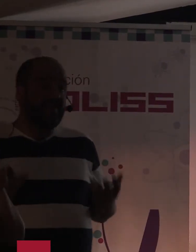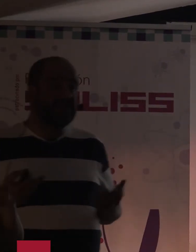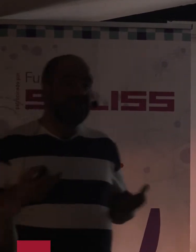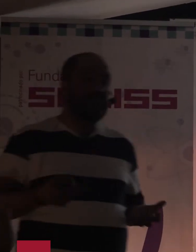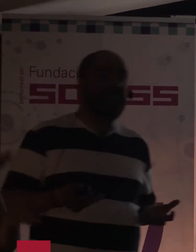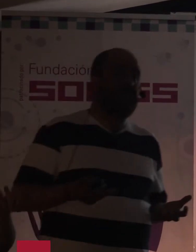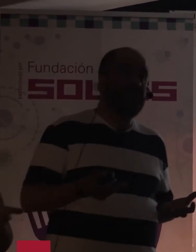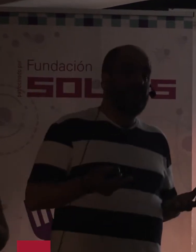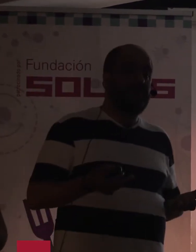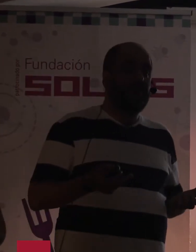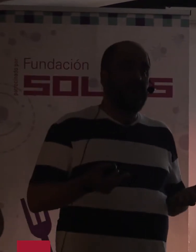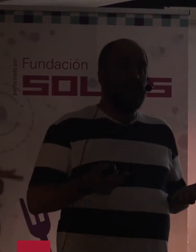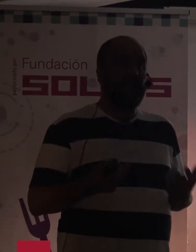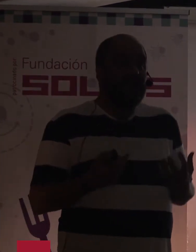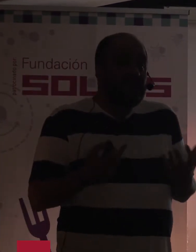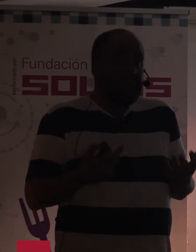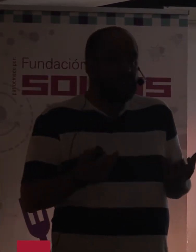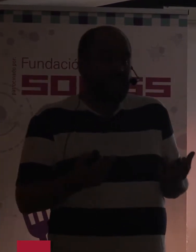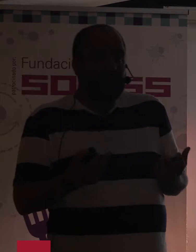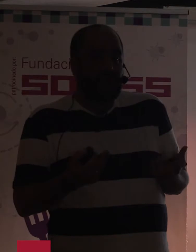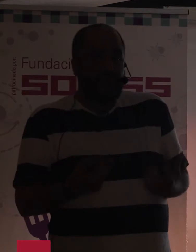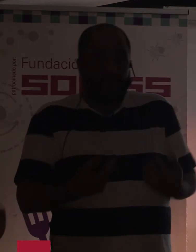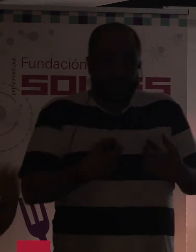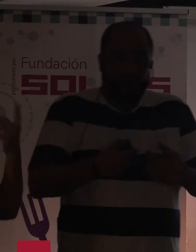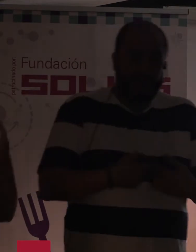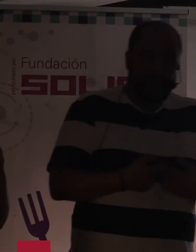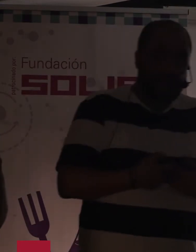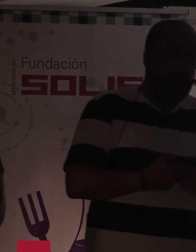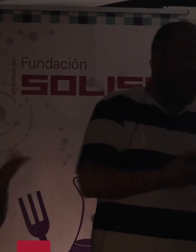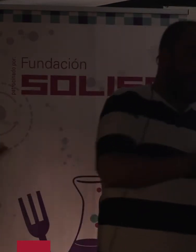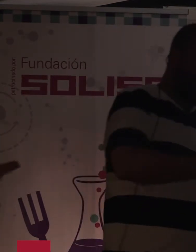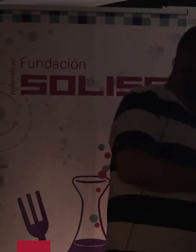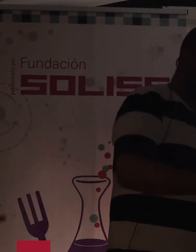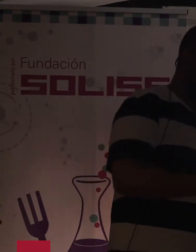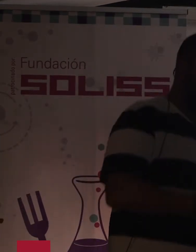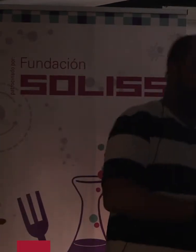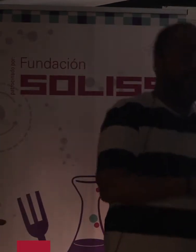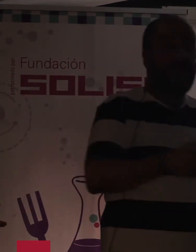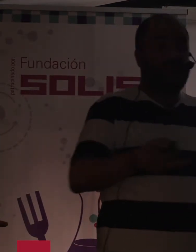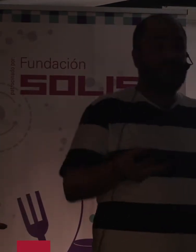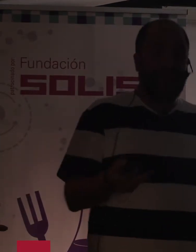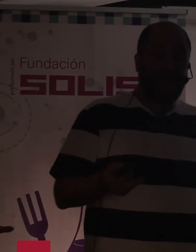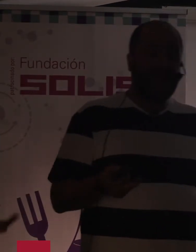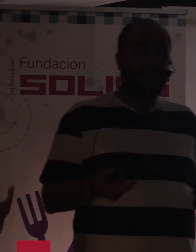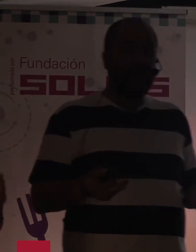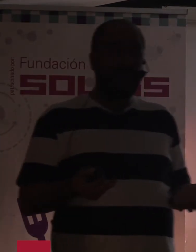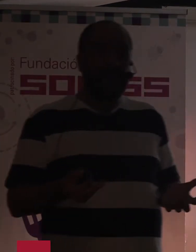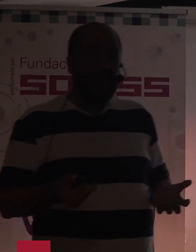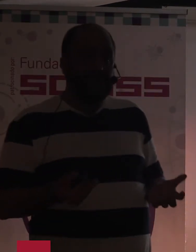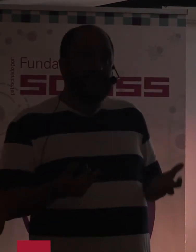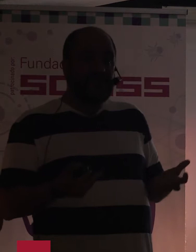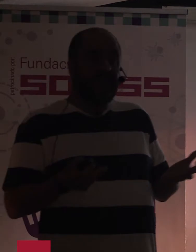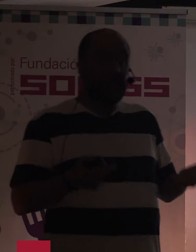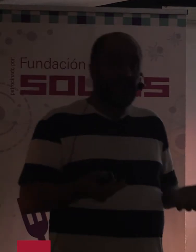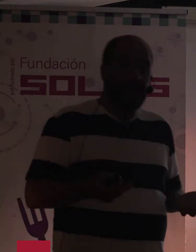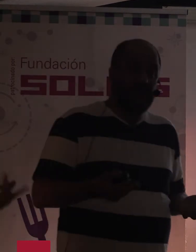del bypass es posible. Lo primero que tenemos que demostrar a nosotros mismos, a la gente que nos financia y a la general a la sociedad,